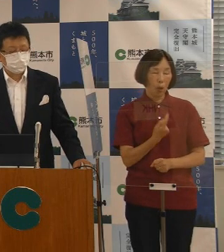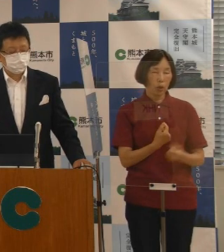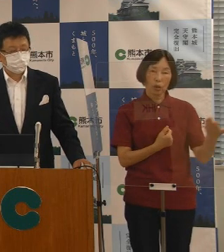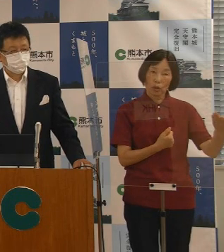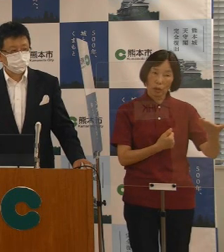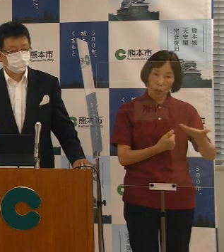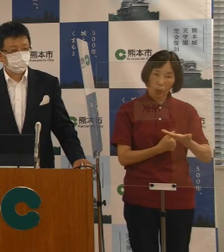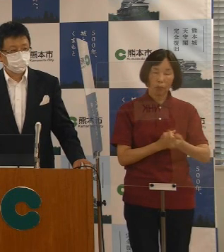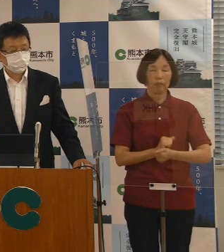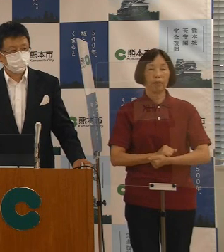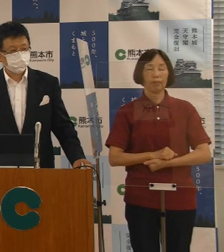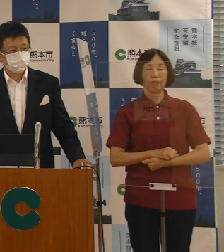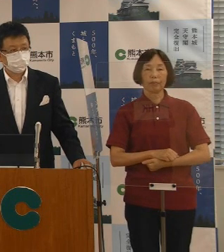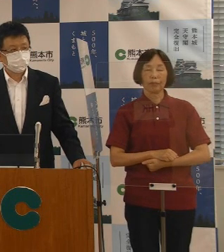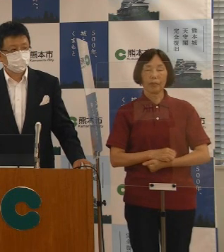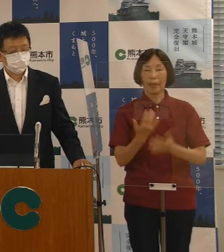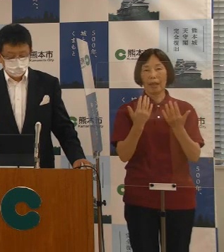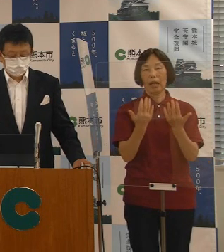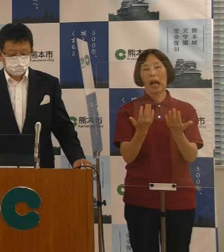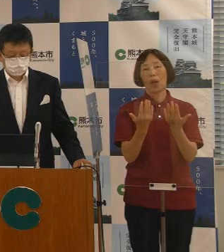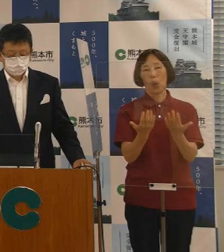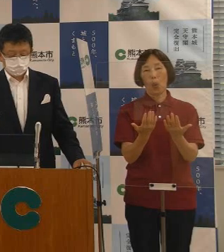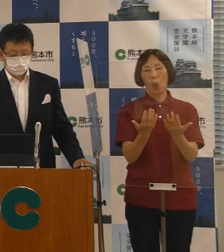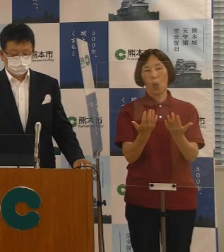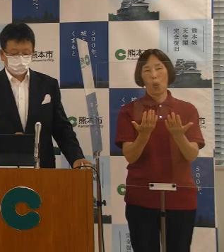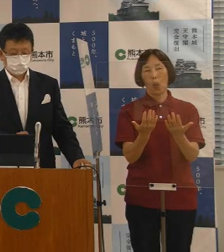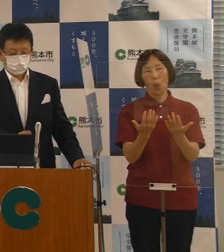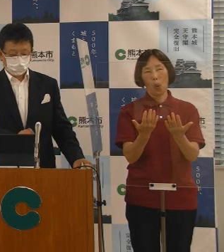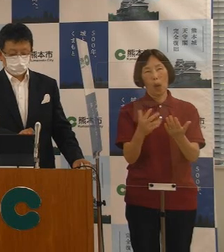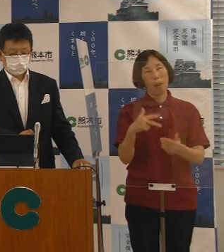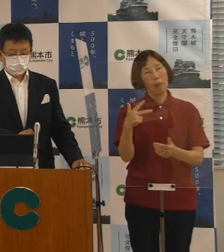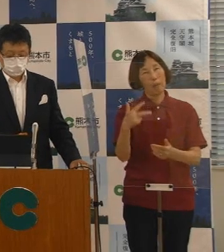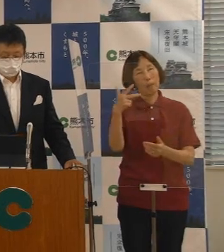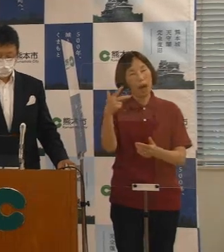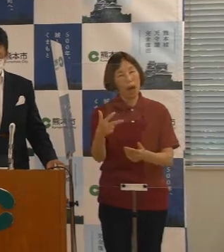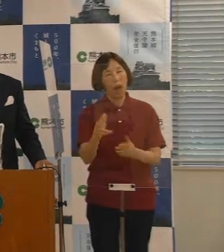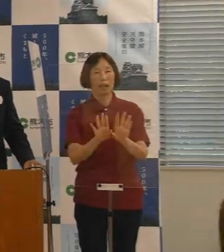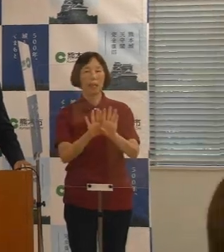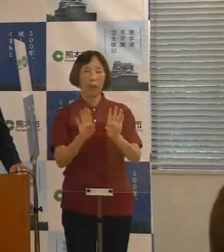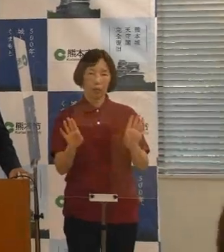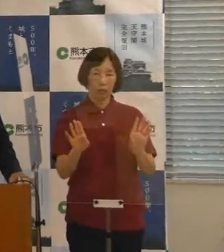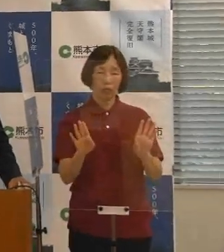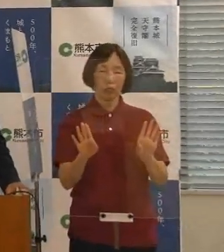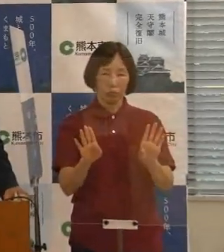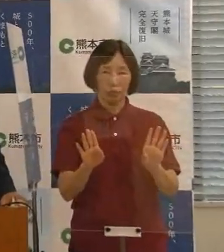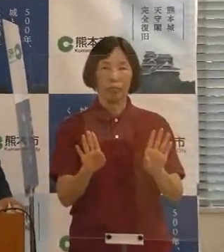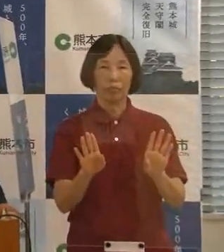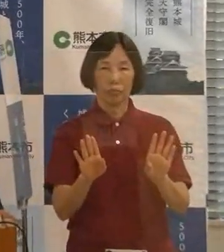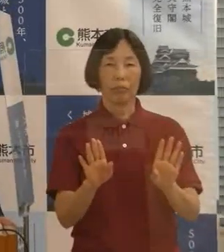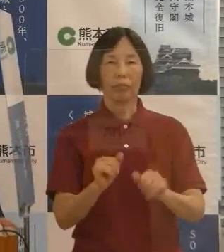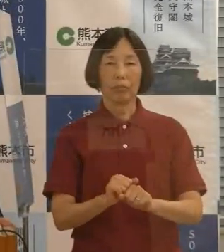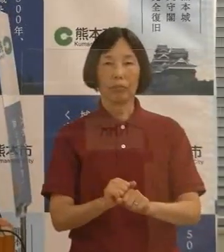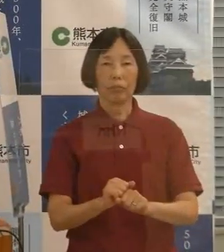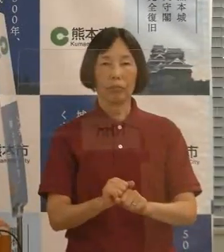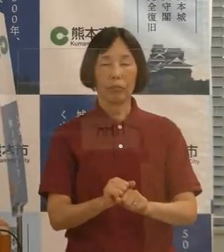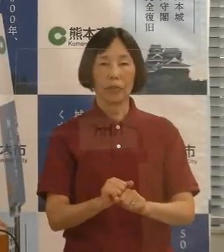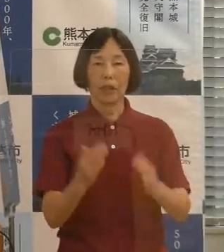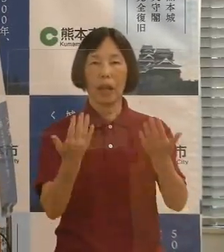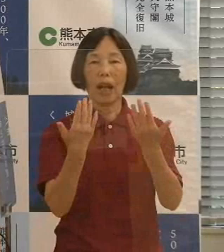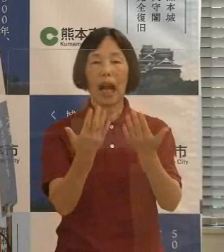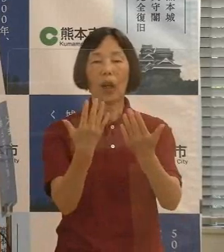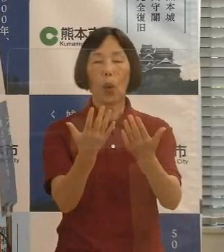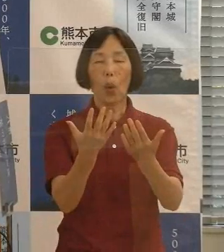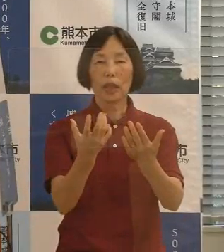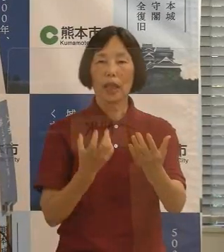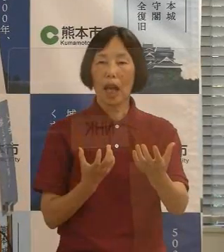はい、どうぞ。 学校がもう新しい日が始まるということで、先ほどもお話ありましたが、分散登校、オンライン